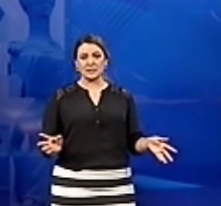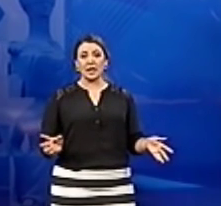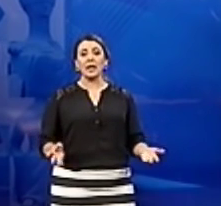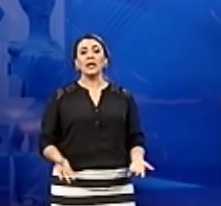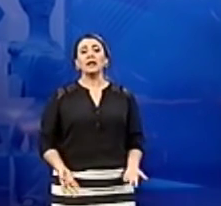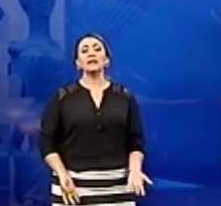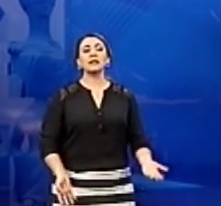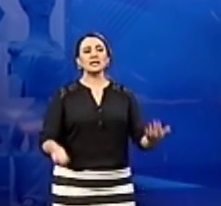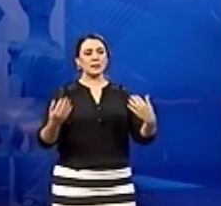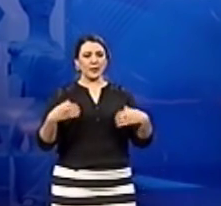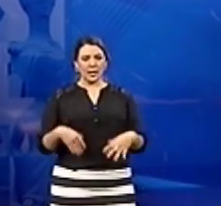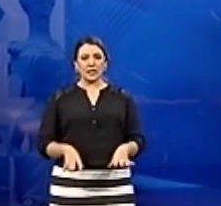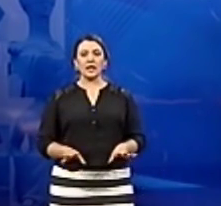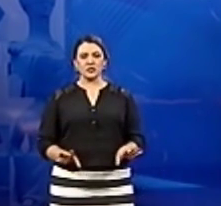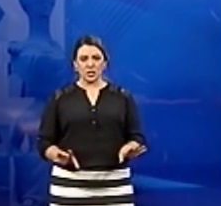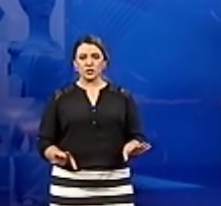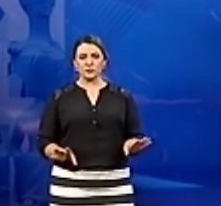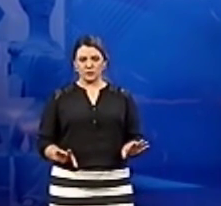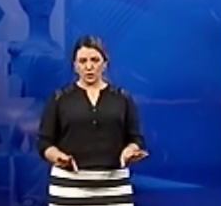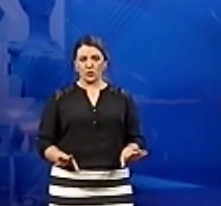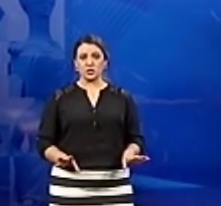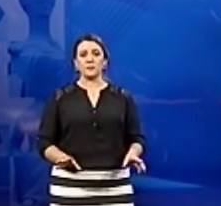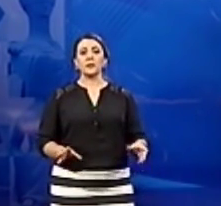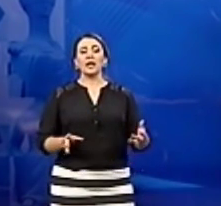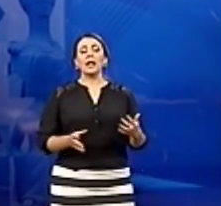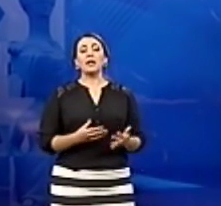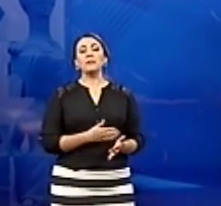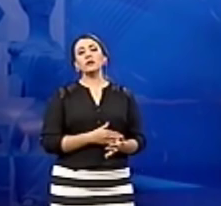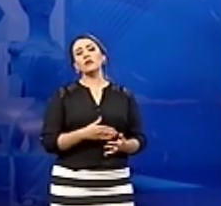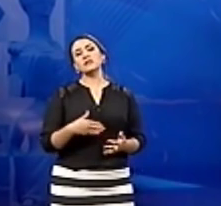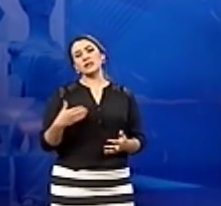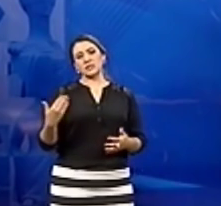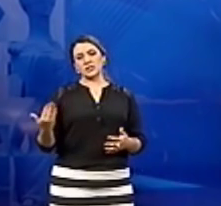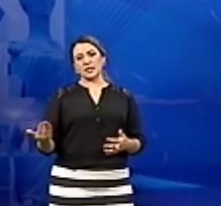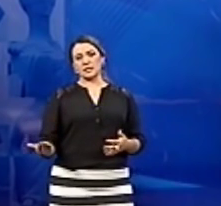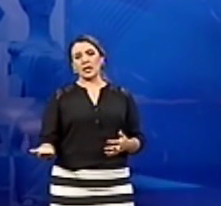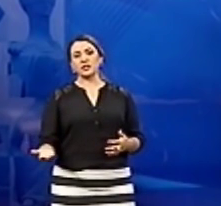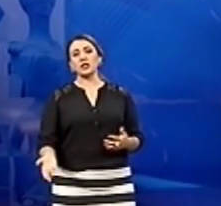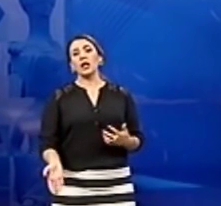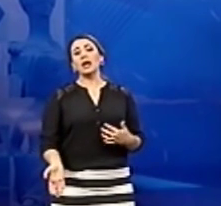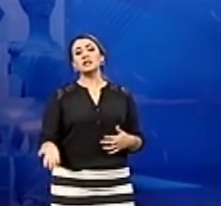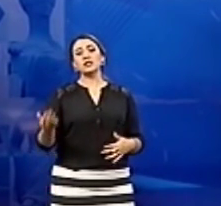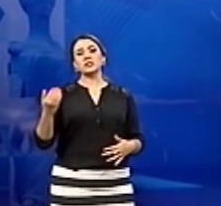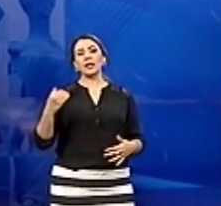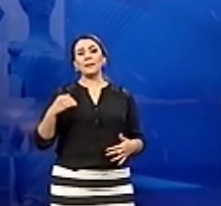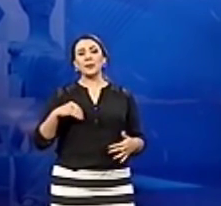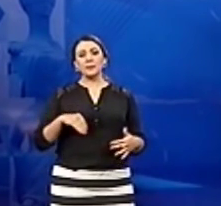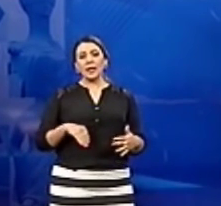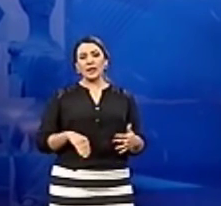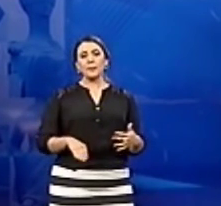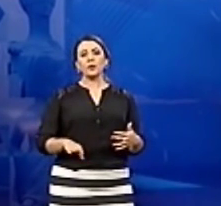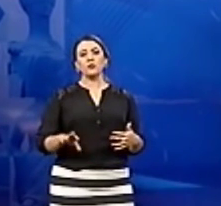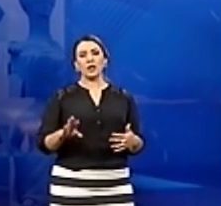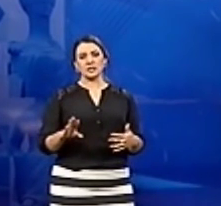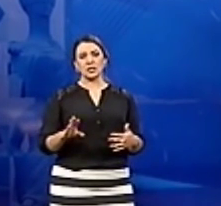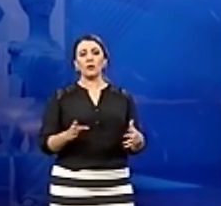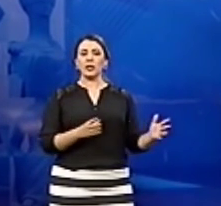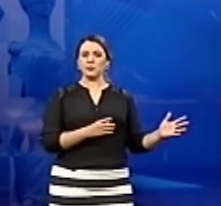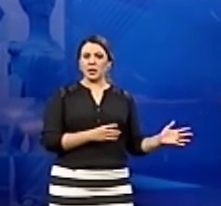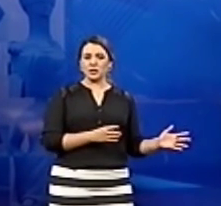pensar e trazer para a realidade que a gente vive hoje. Em 1917, a gente tem a primeira promulgação lá no